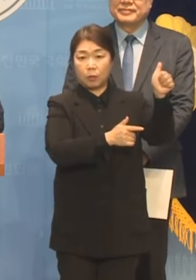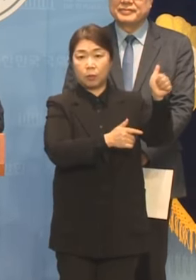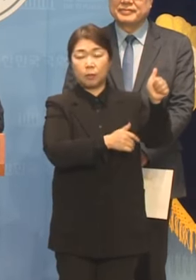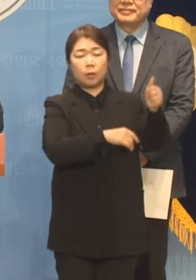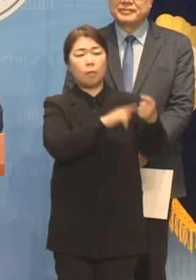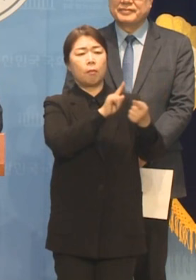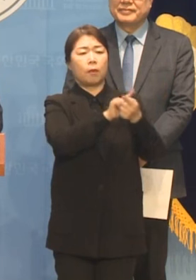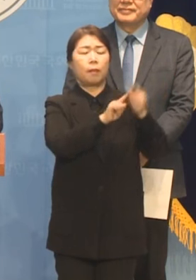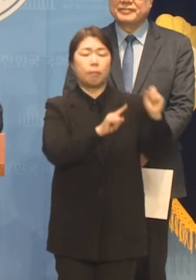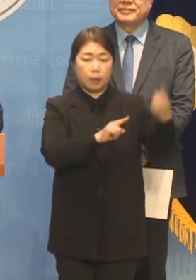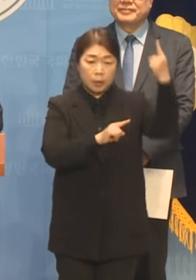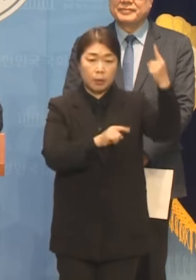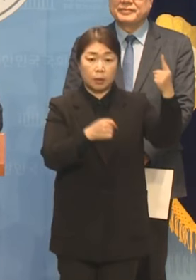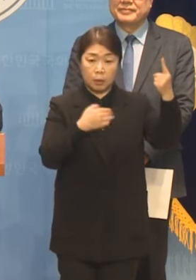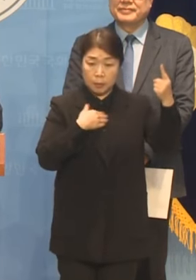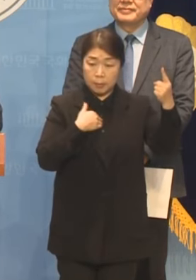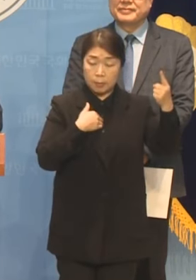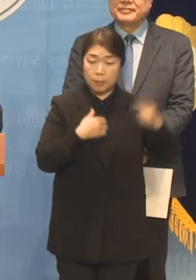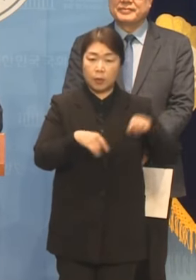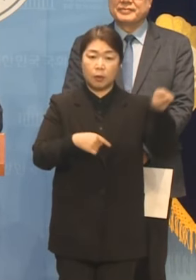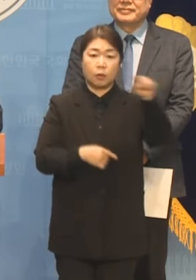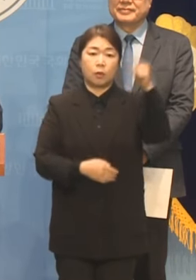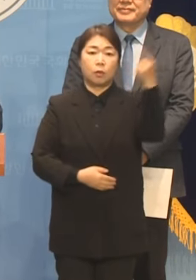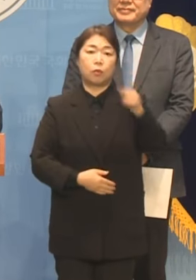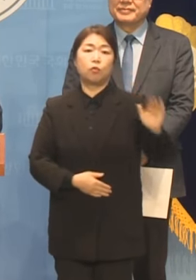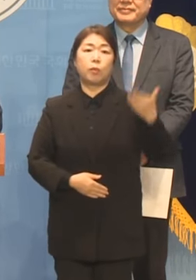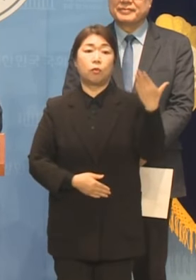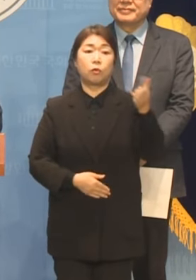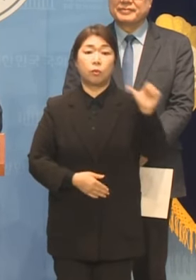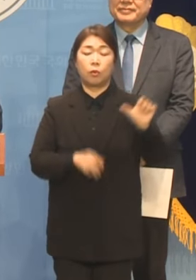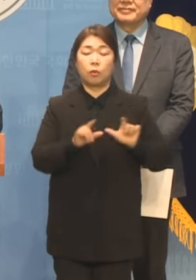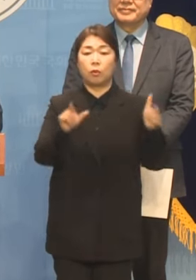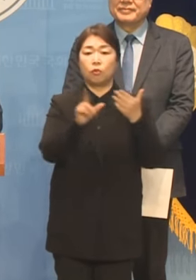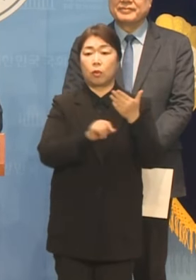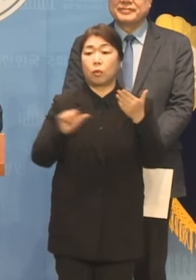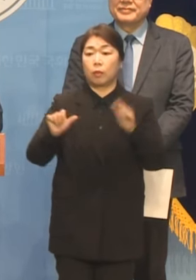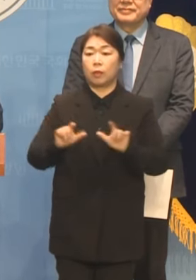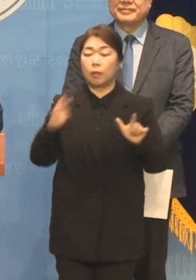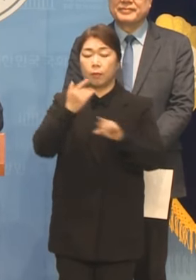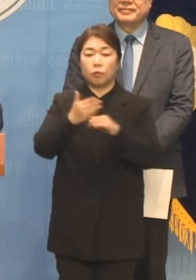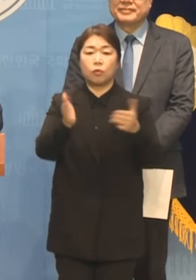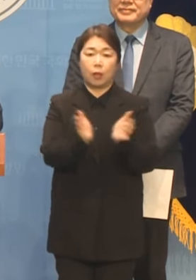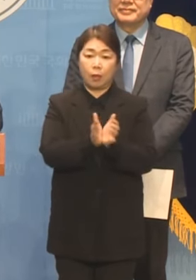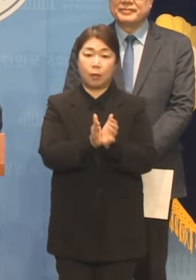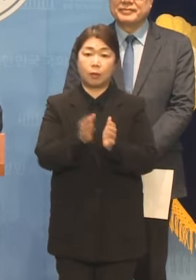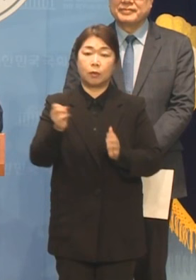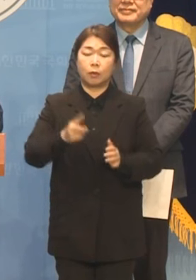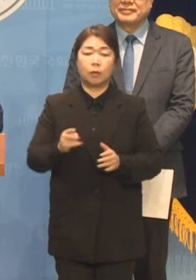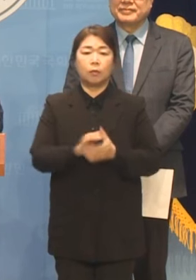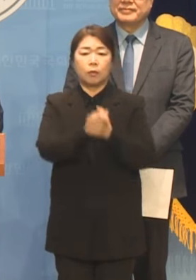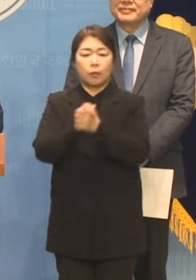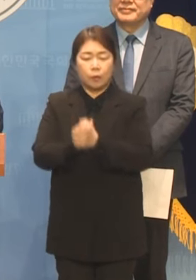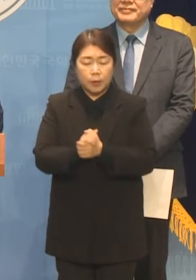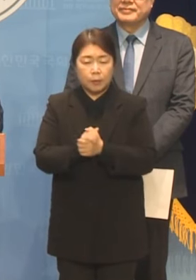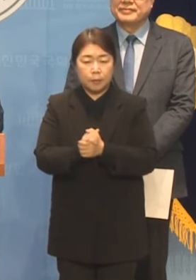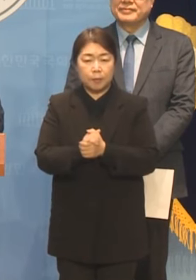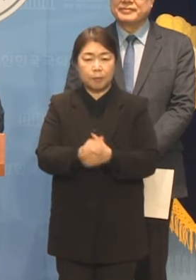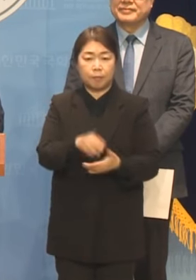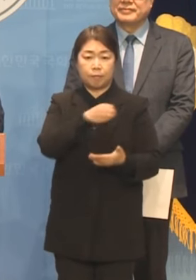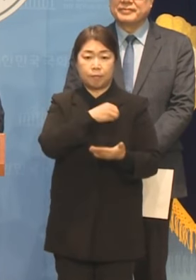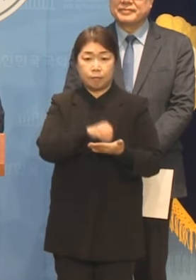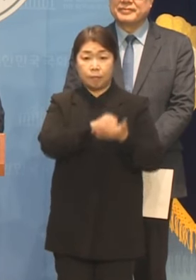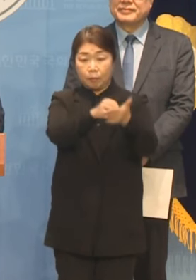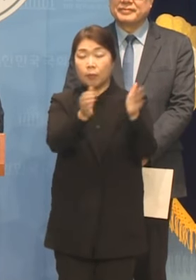만남을 계기로 저는 1995년 9월 5일 민주당과 동지적 만남을